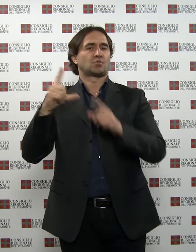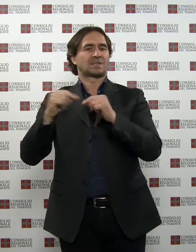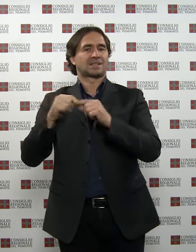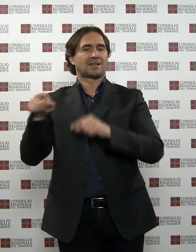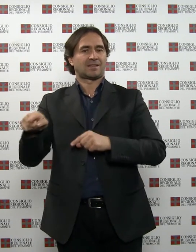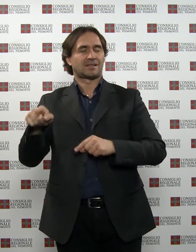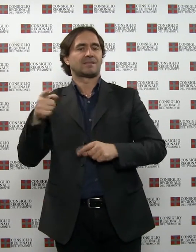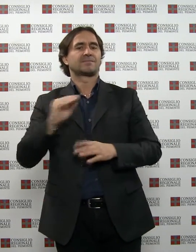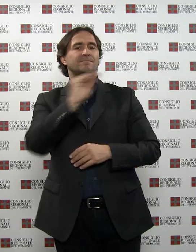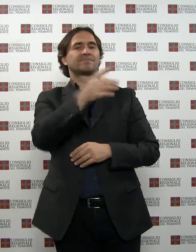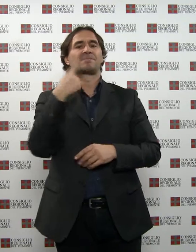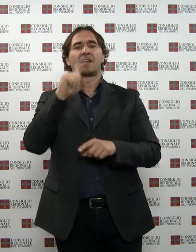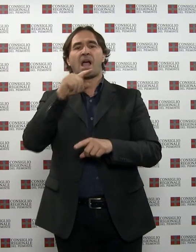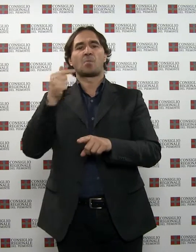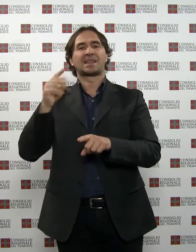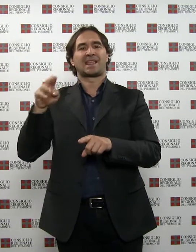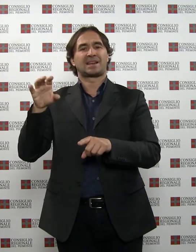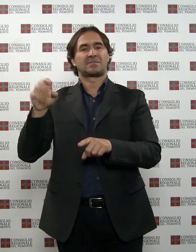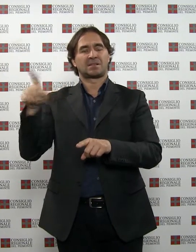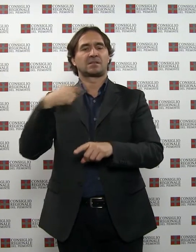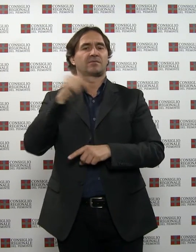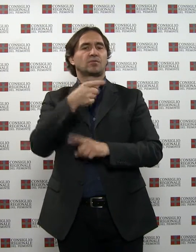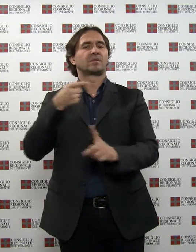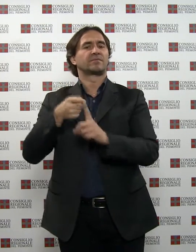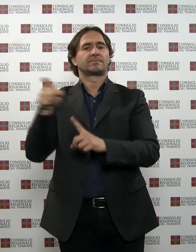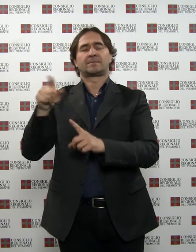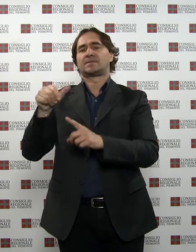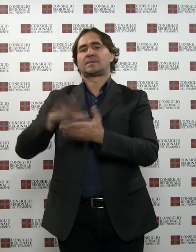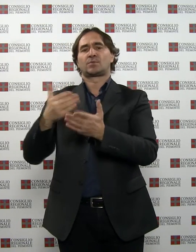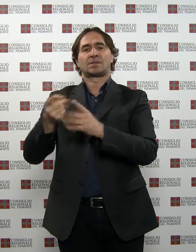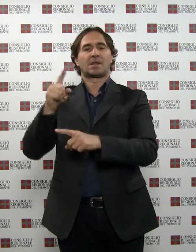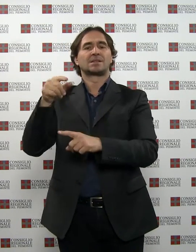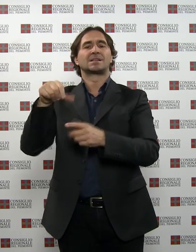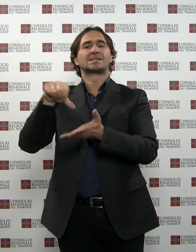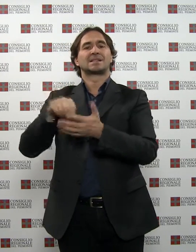per l'ospedale di Acqui Terme, quale riferimento prioritario, la sede DEA dell'ospedale di Alessandria.